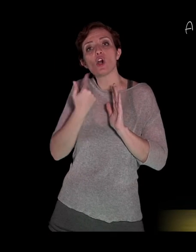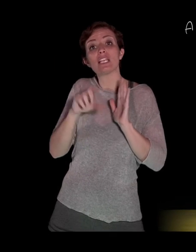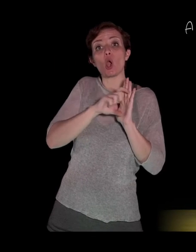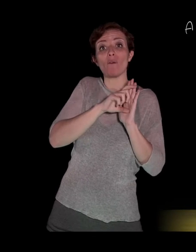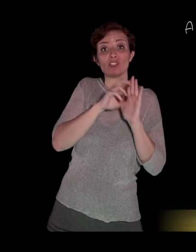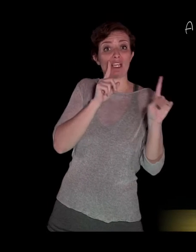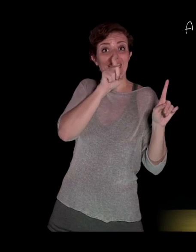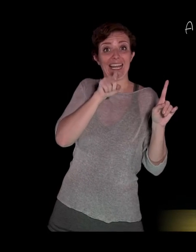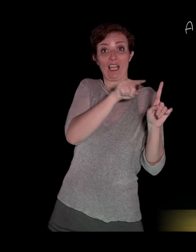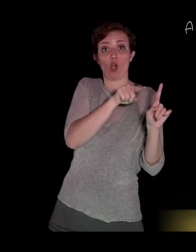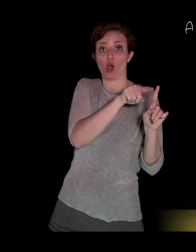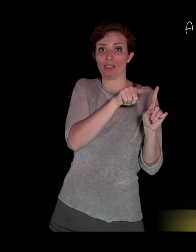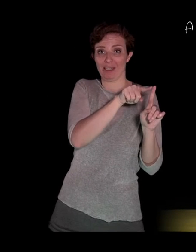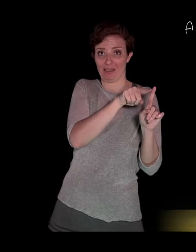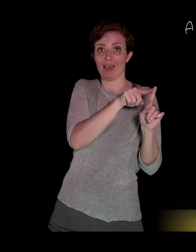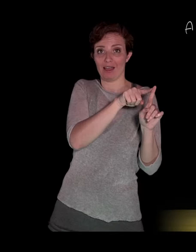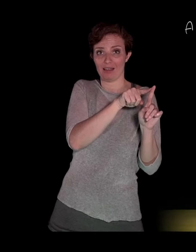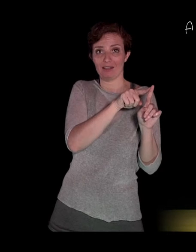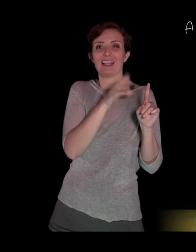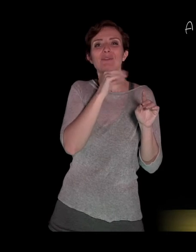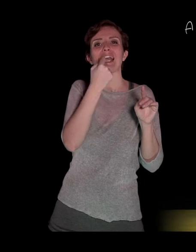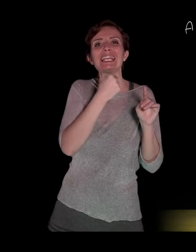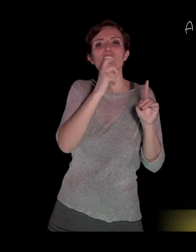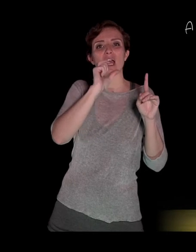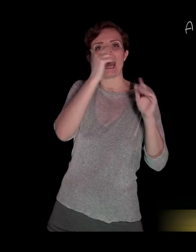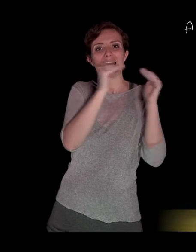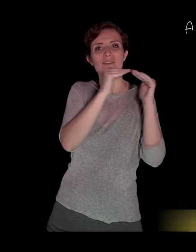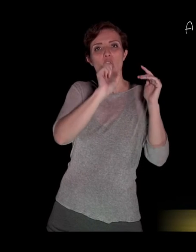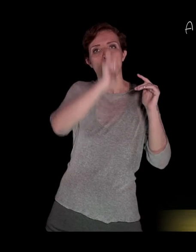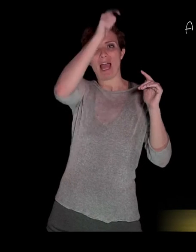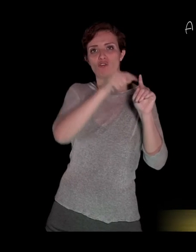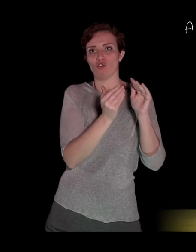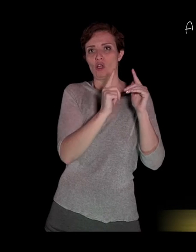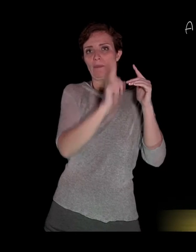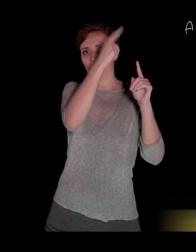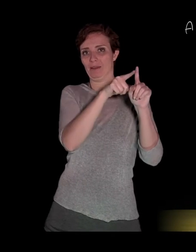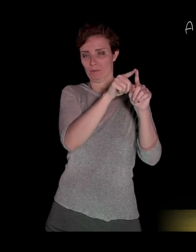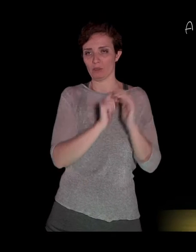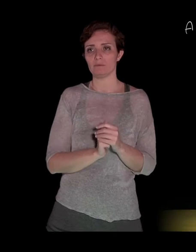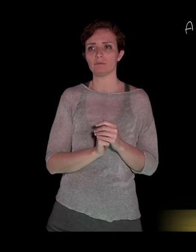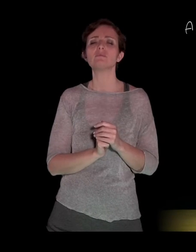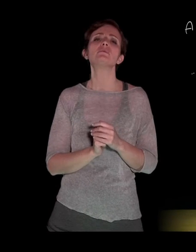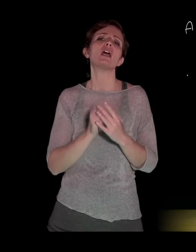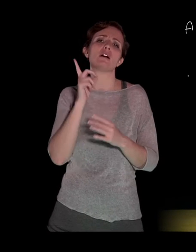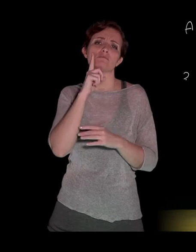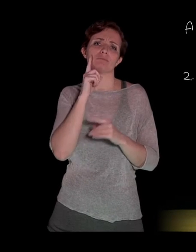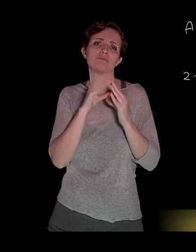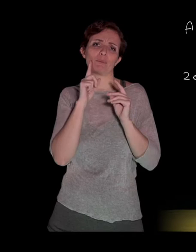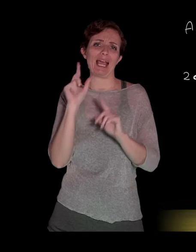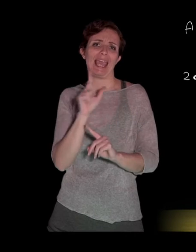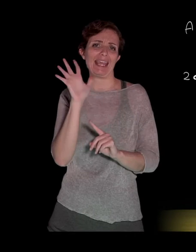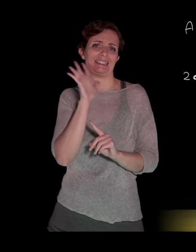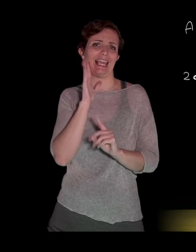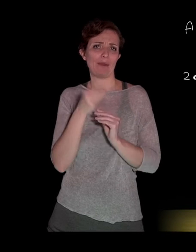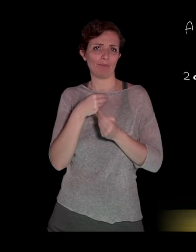della X in questo caso della lettera di grado Maggiore presente nel polinomio facciamo anche qua un esempio Quindi abbiamo